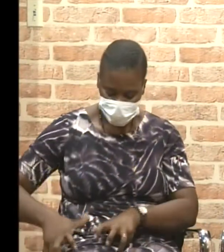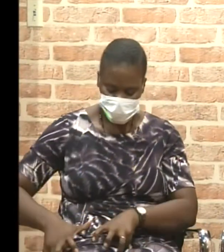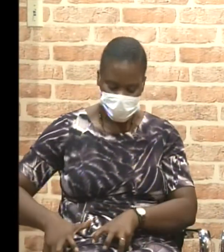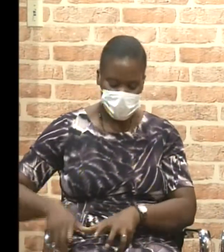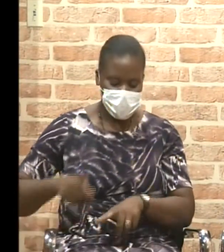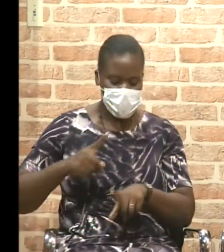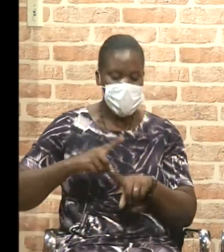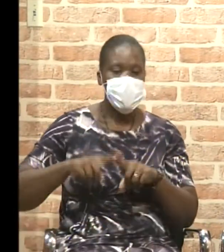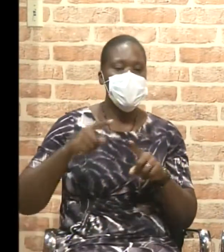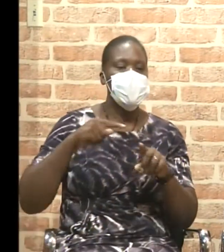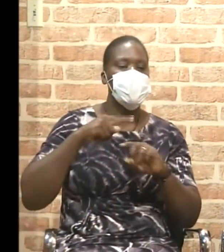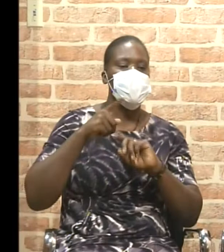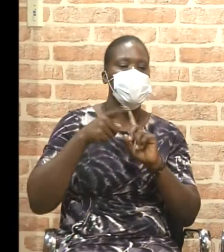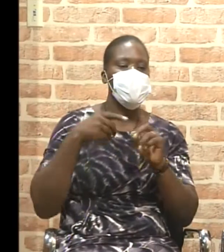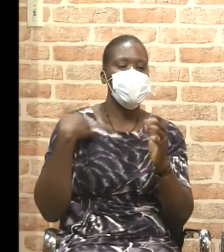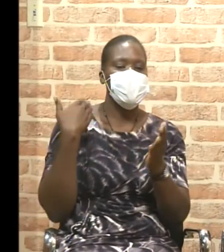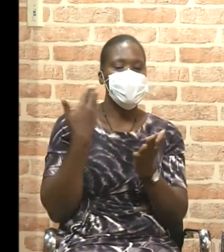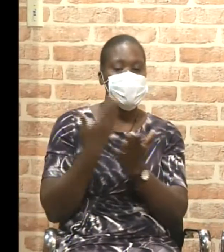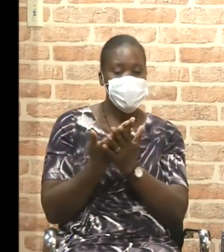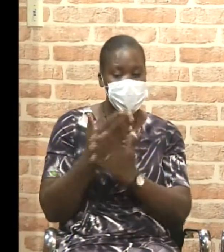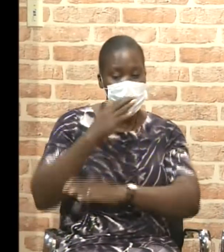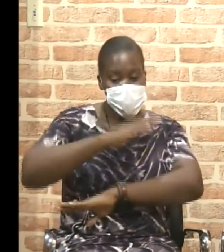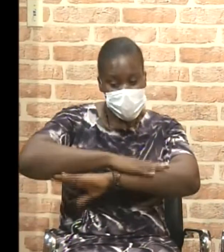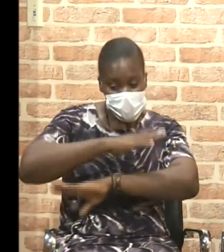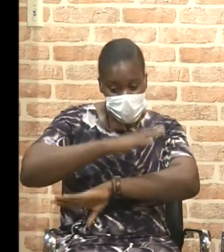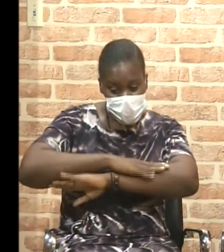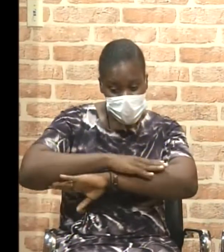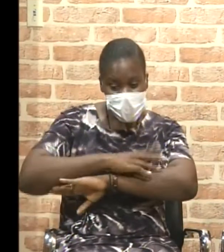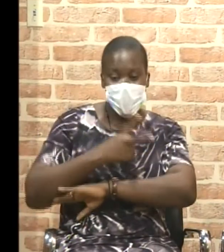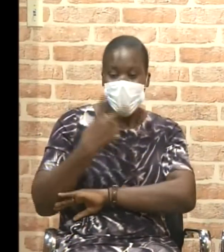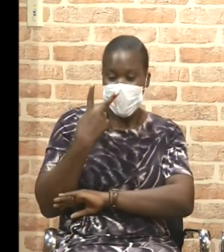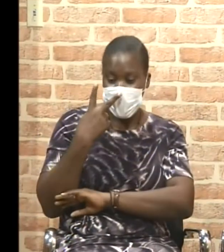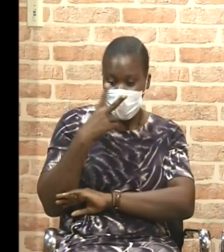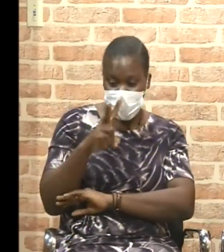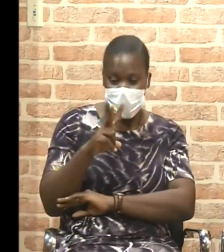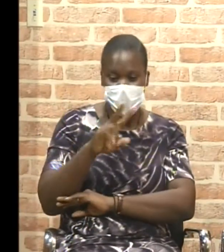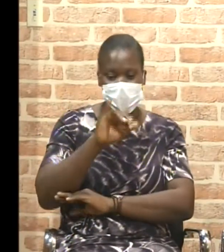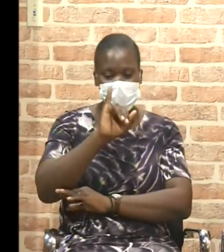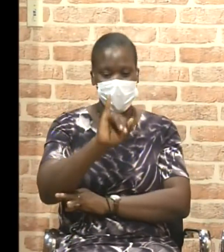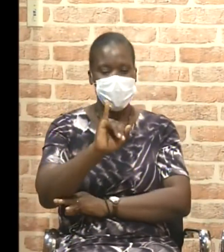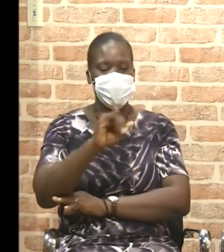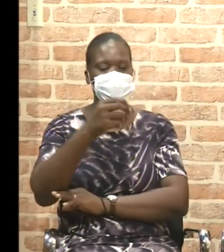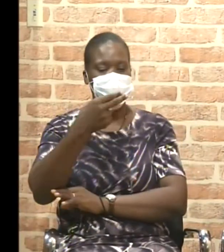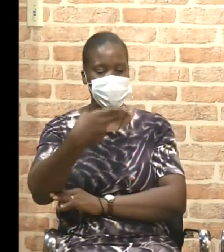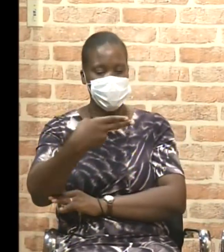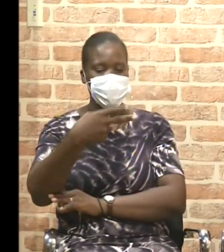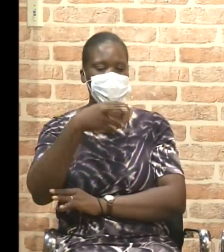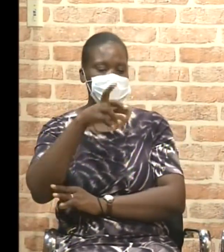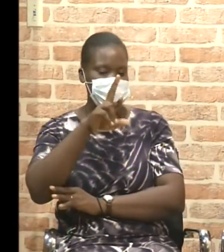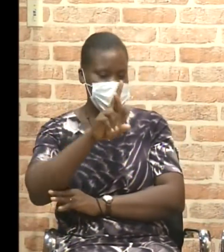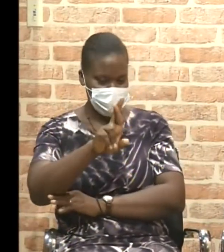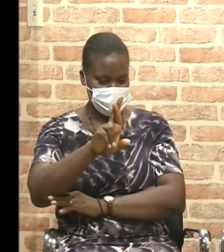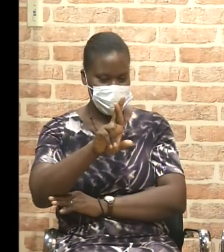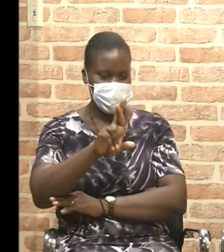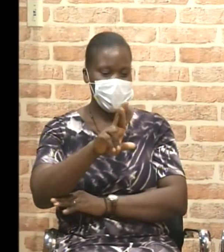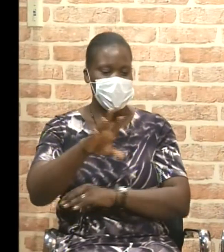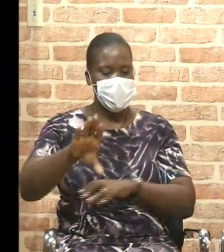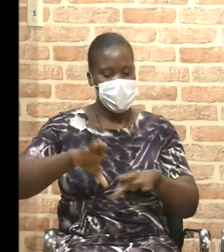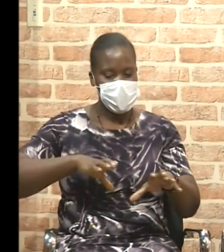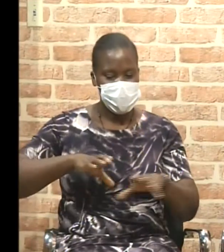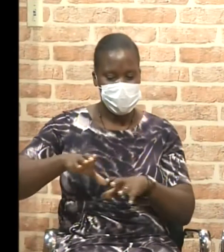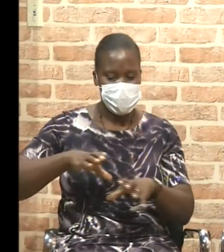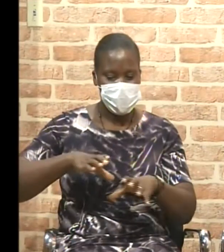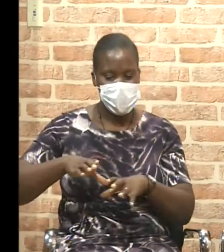bureau, moi, je veux que dans le même service, je fais service avec IHR, qui, justement, yo même fait prothèse ou